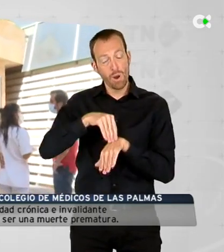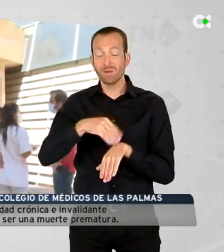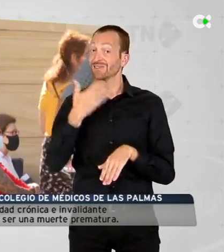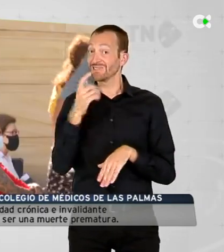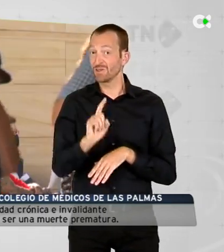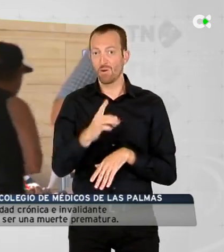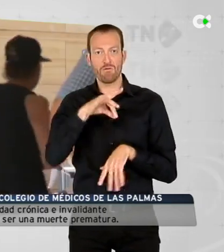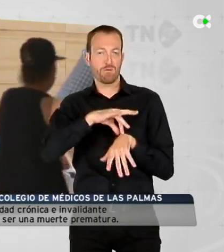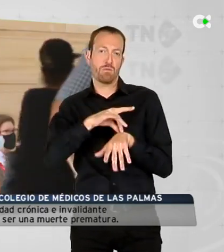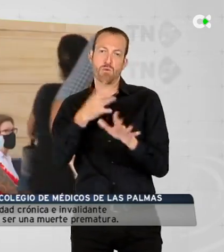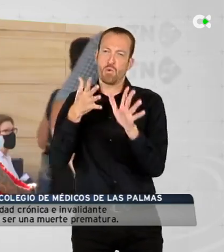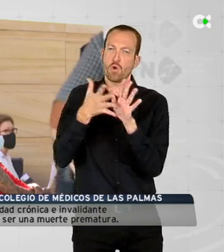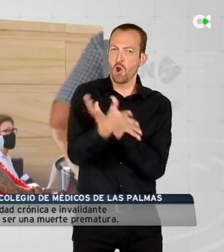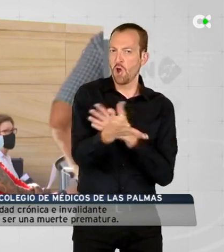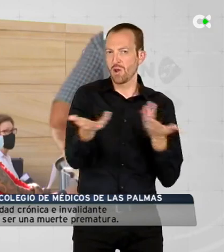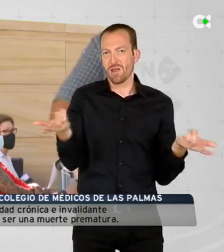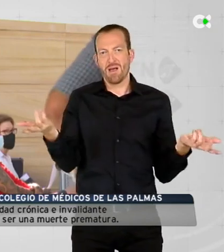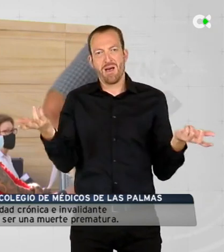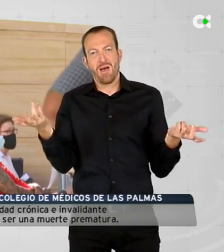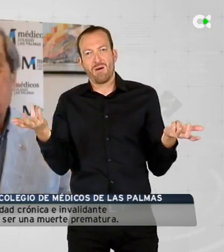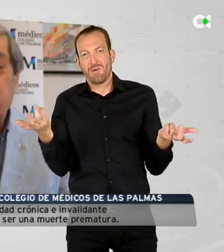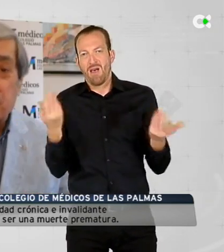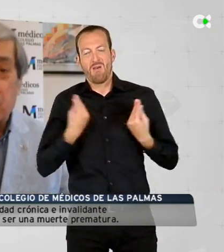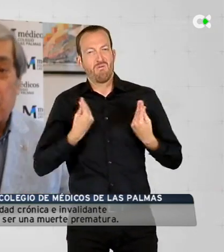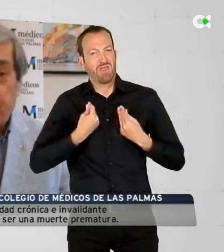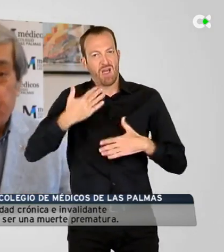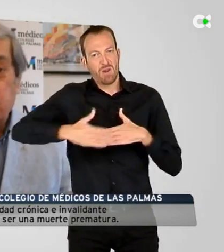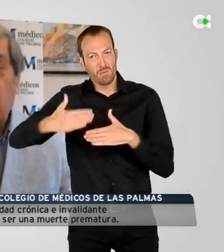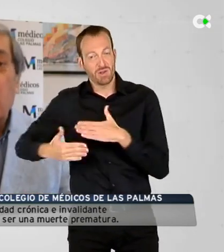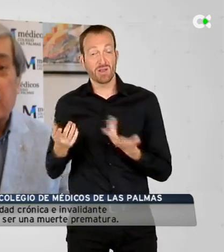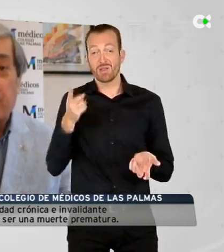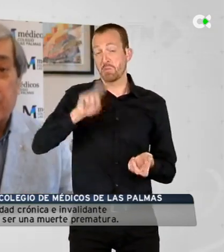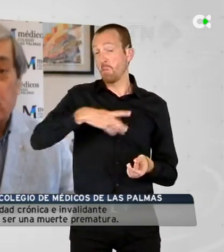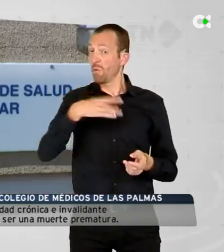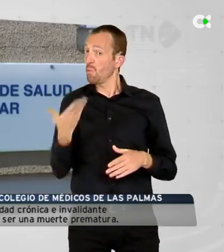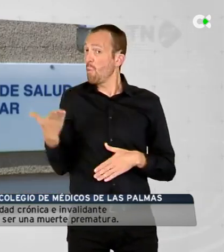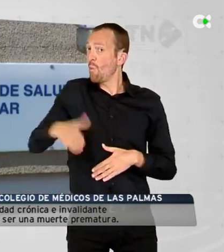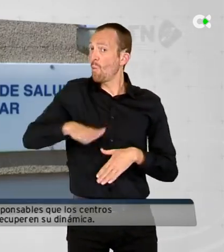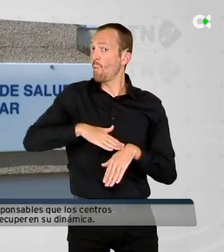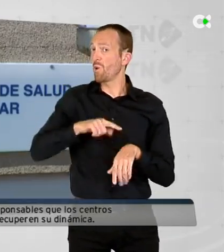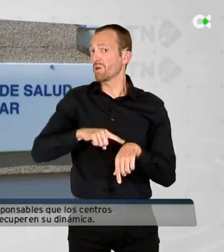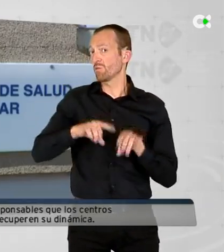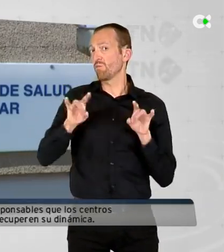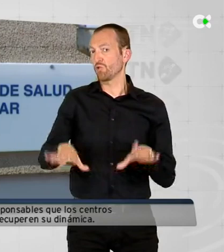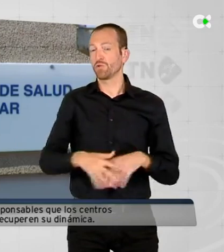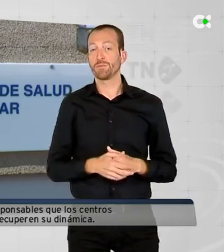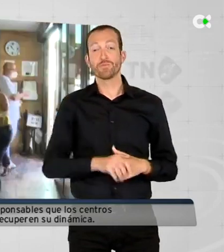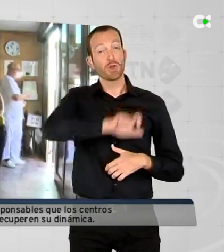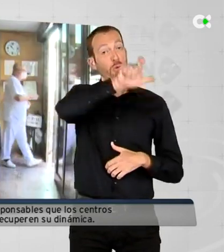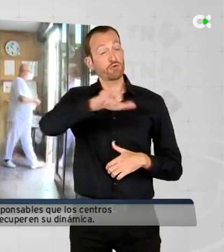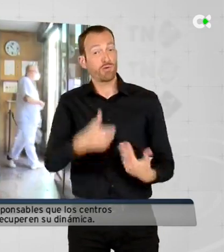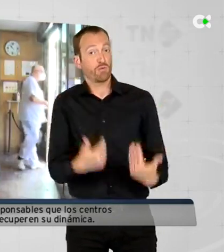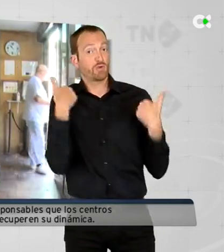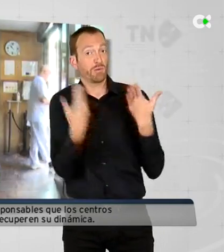enfermedad crónica, invalidante o incluso puede ser una muerte prematura. Piden a los responsables que los